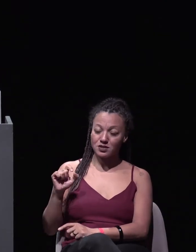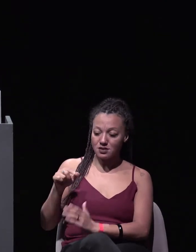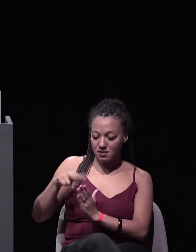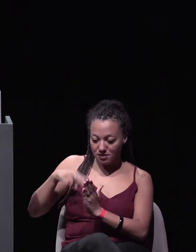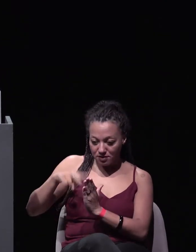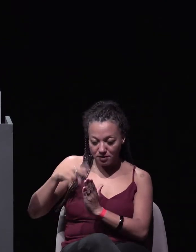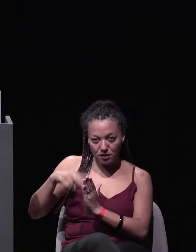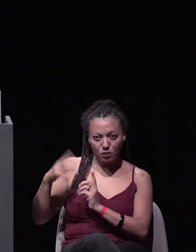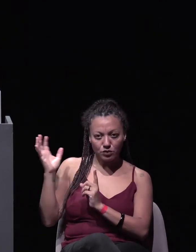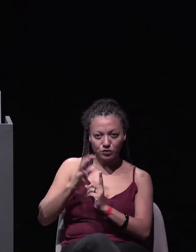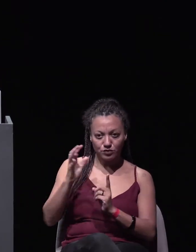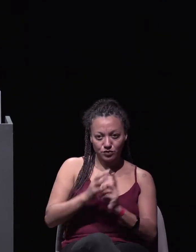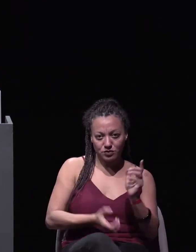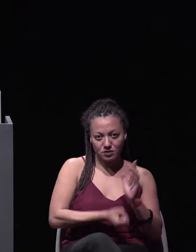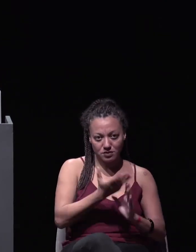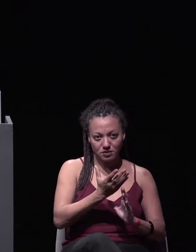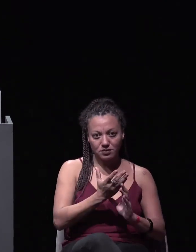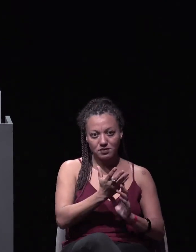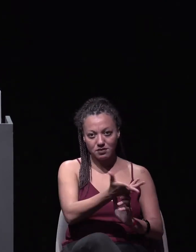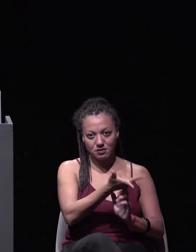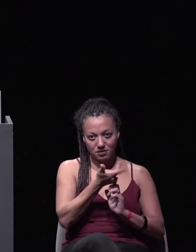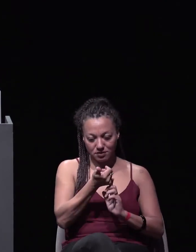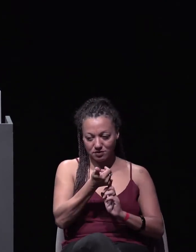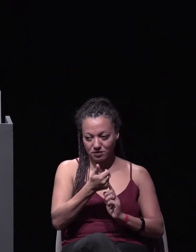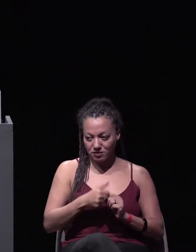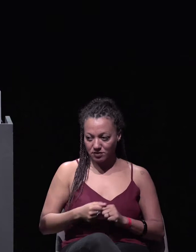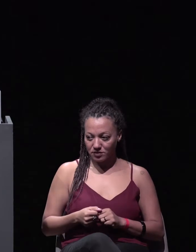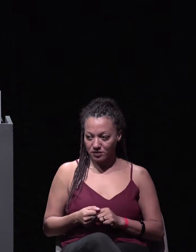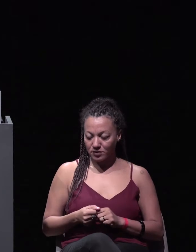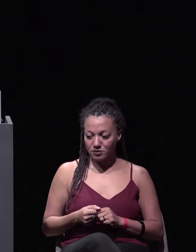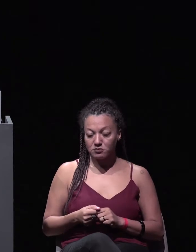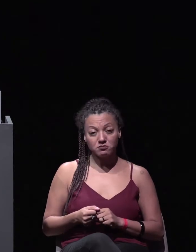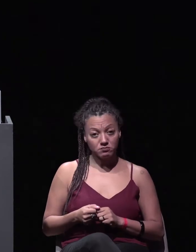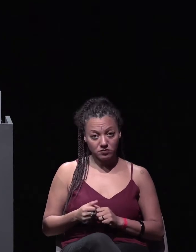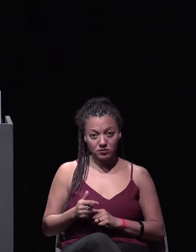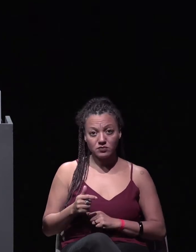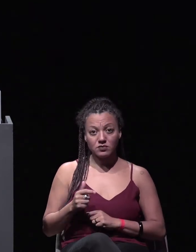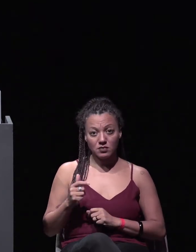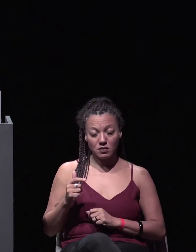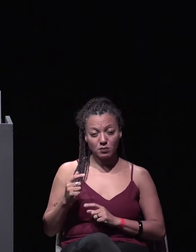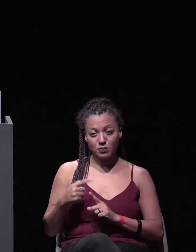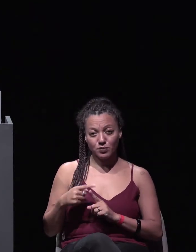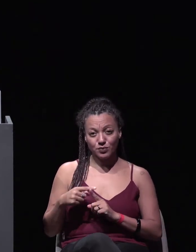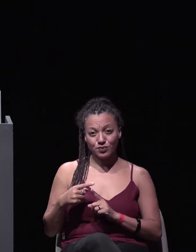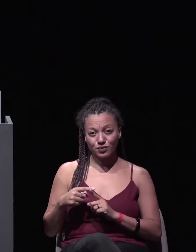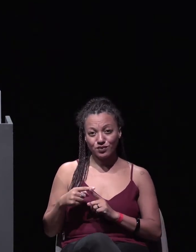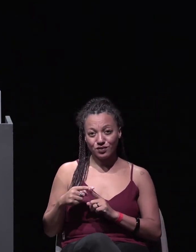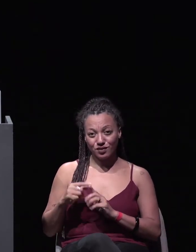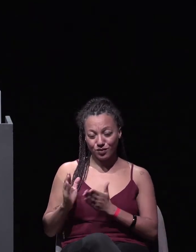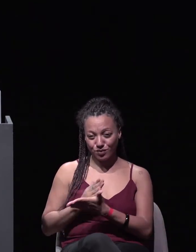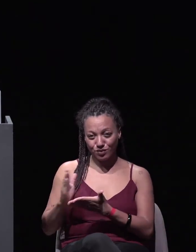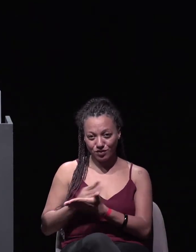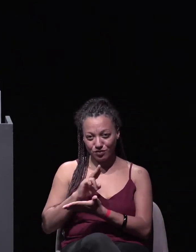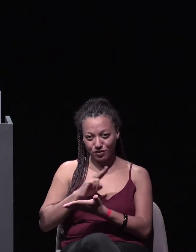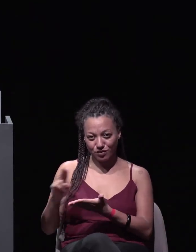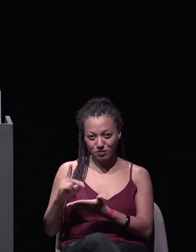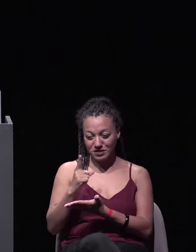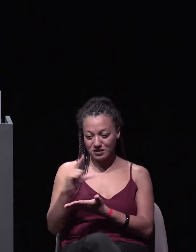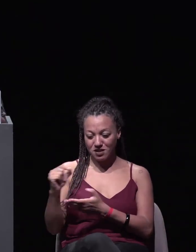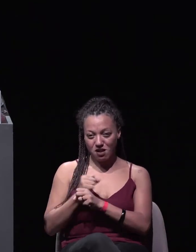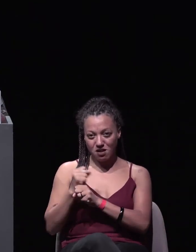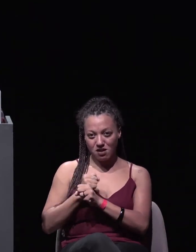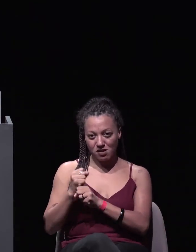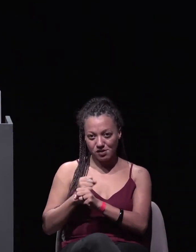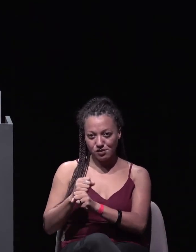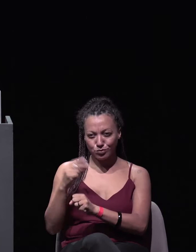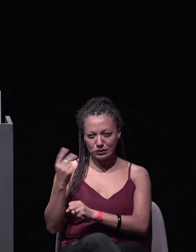Fragmentos, né, de Linchamentos ou do Linchar, ele se inspira neste livro que se chama 100 Anos de Linchamentos. E é um livro que